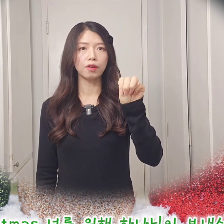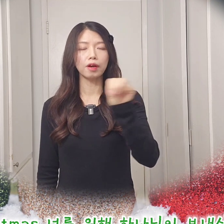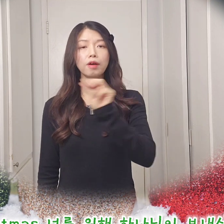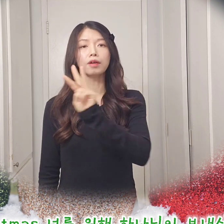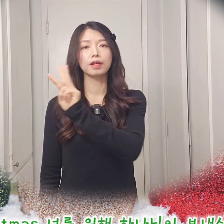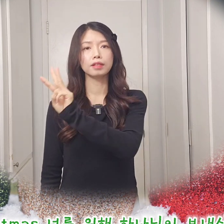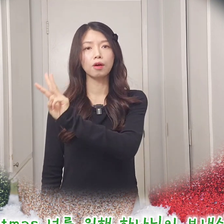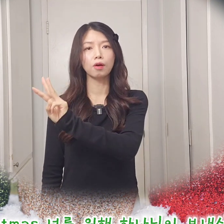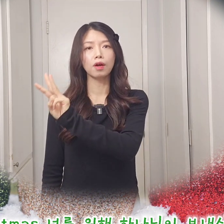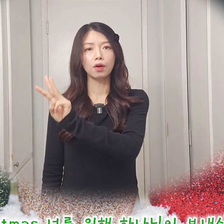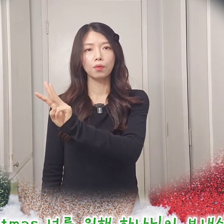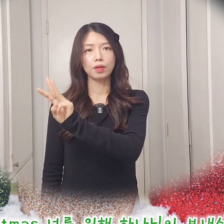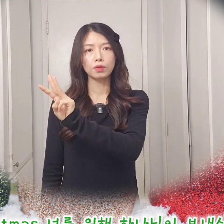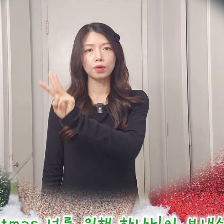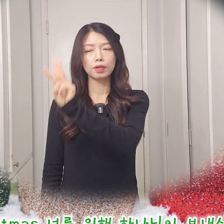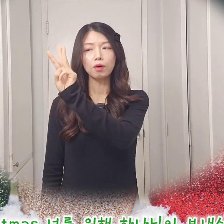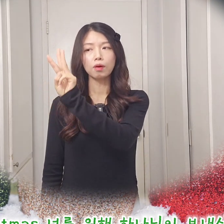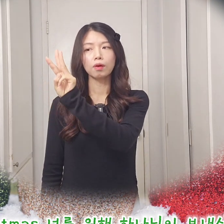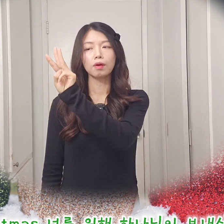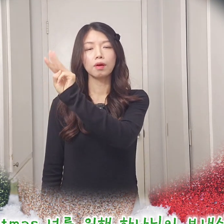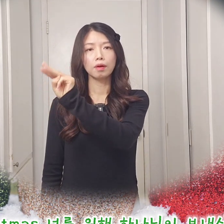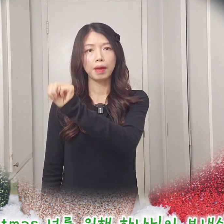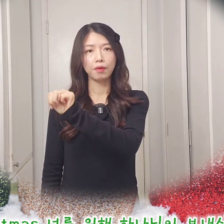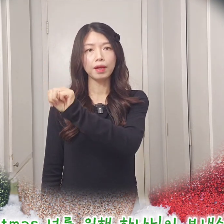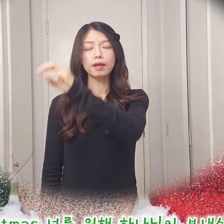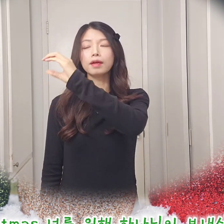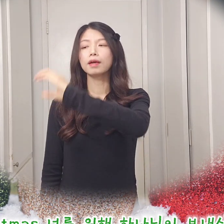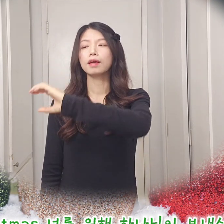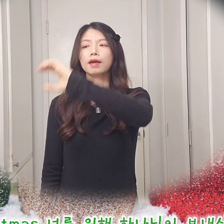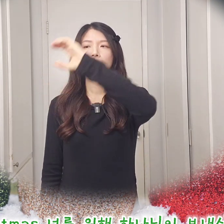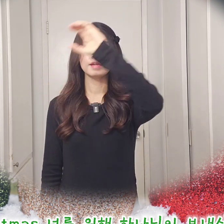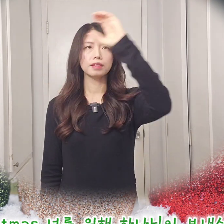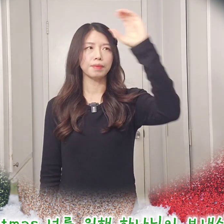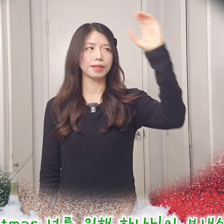거예요. 그래서 왼쪽에서 메리 크리스마스.